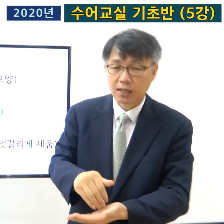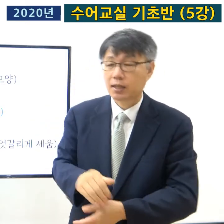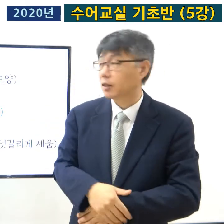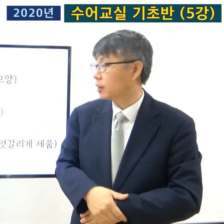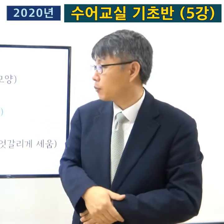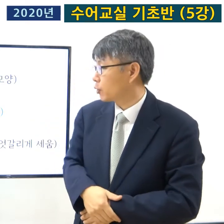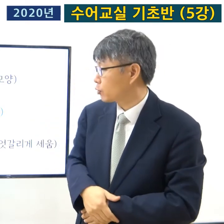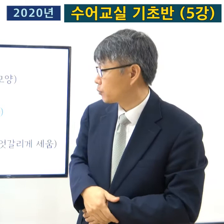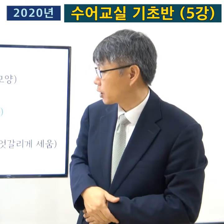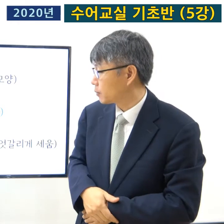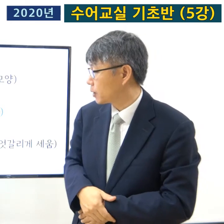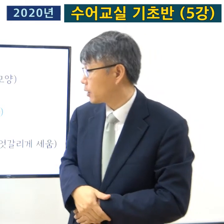이렇게 표현해 주시면 되겠습니다.